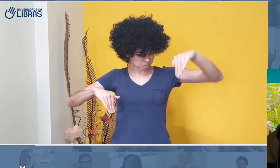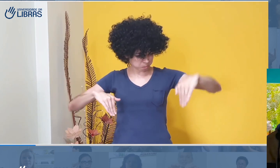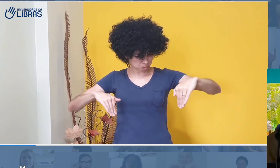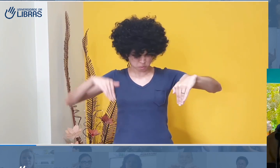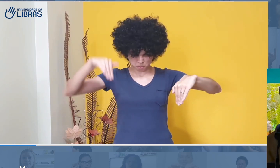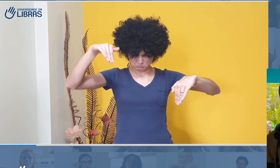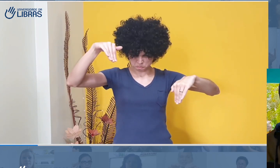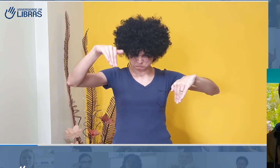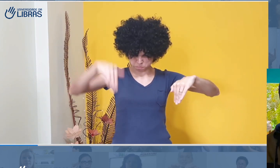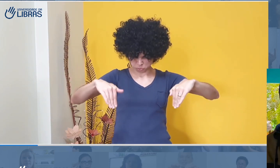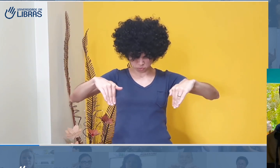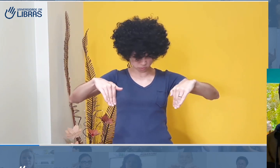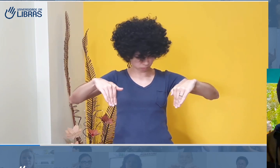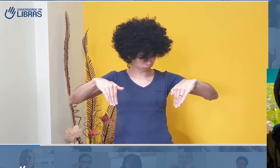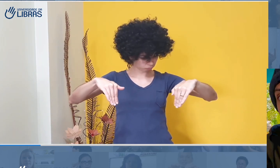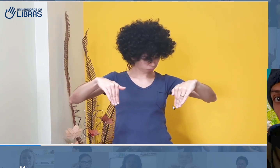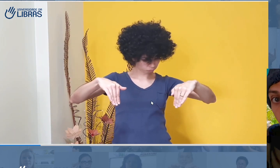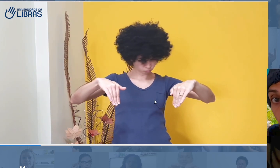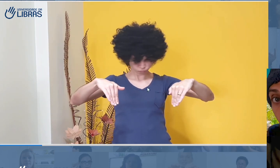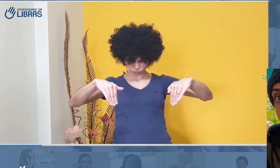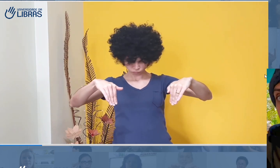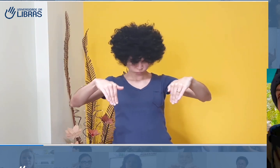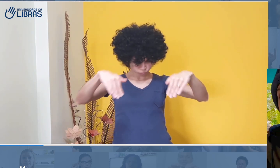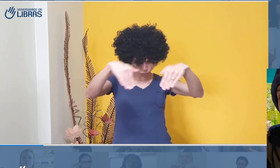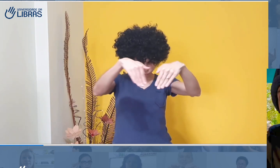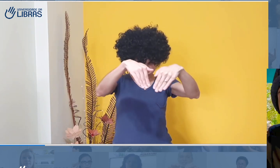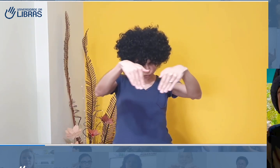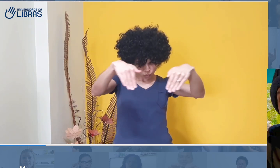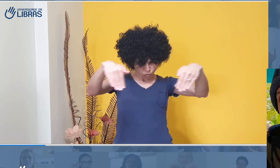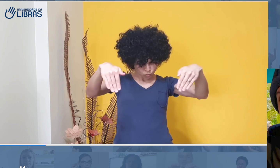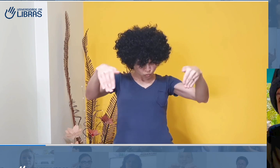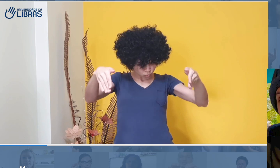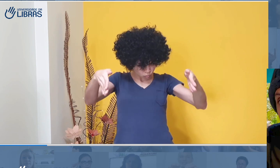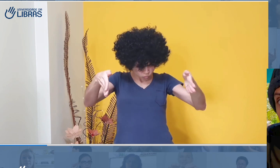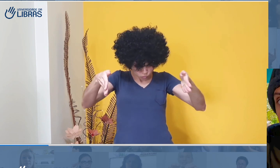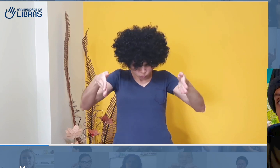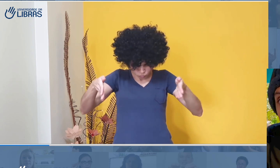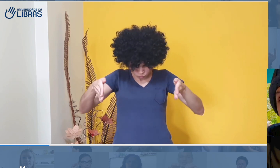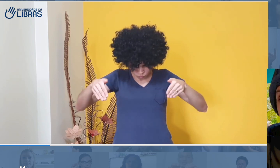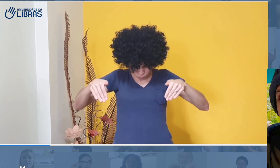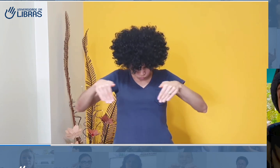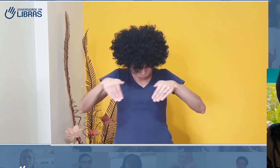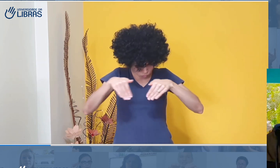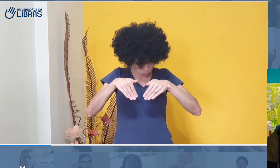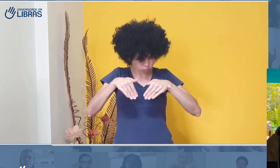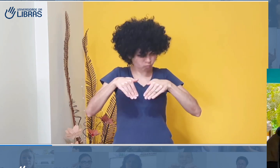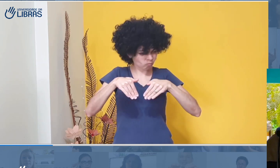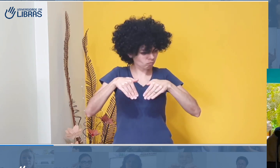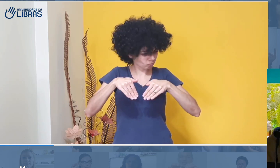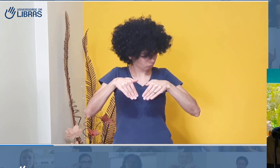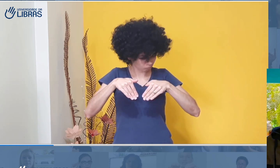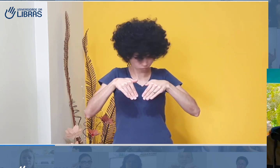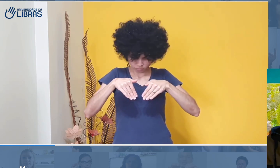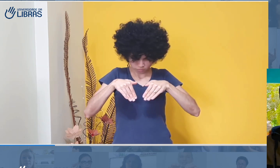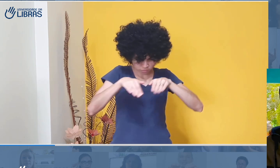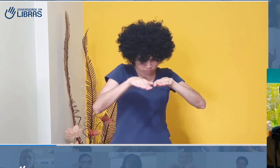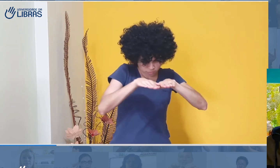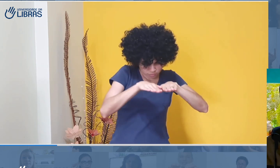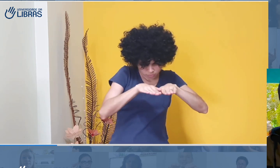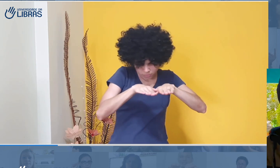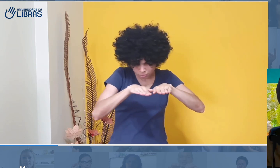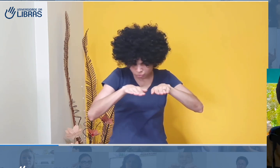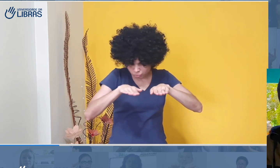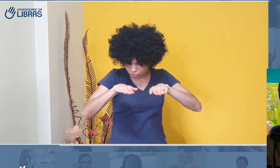por detrás. E em especial, no método Fluente em Libras, existe um passo a passo